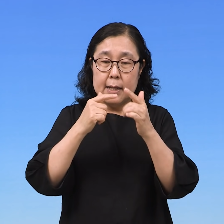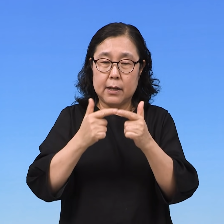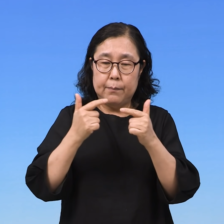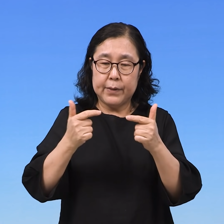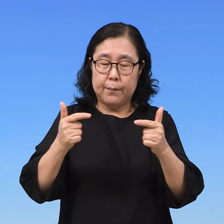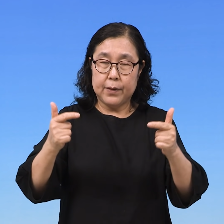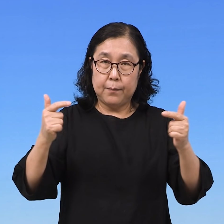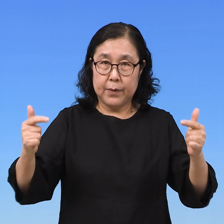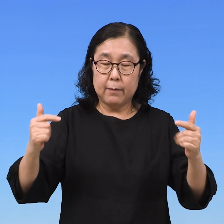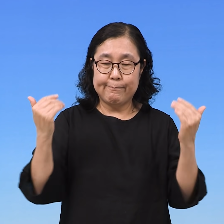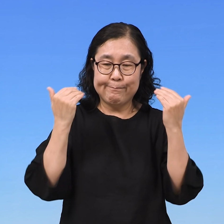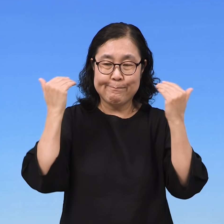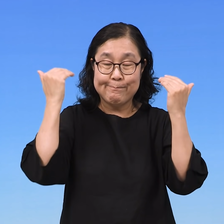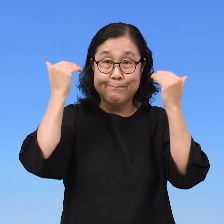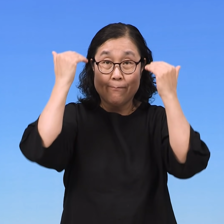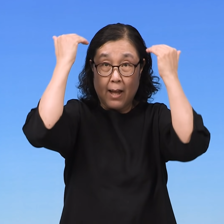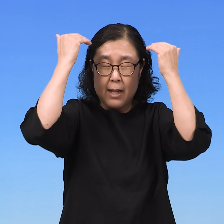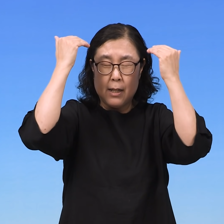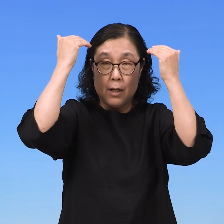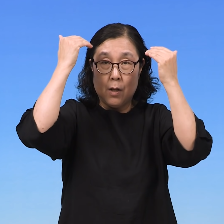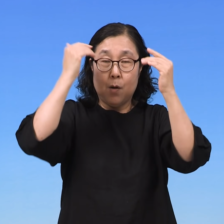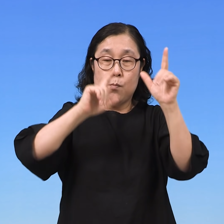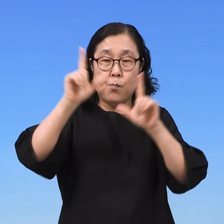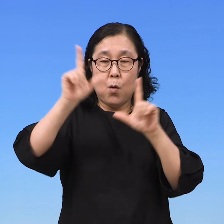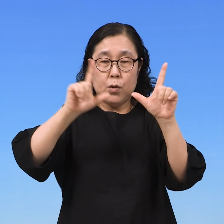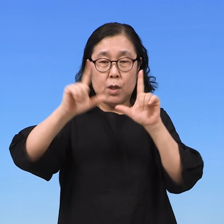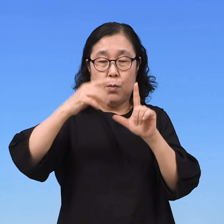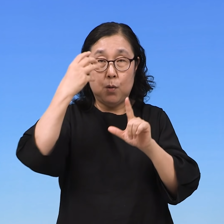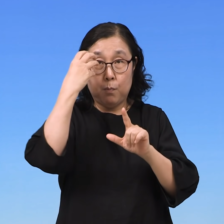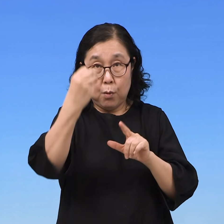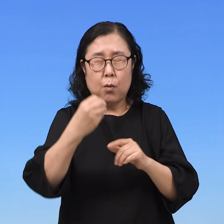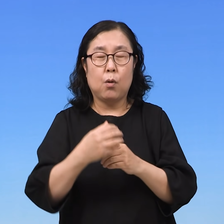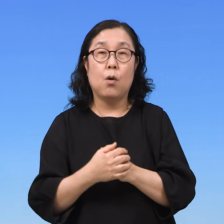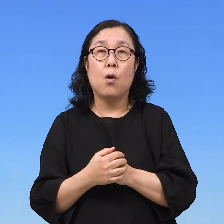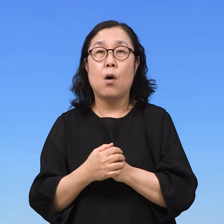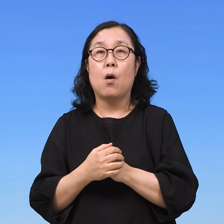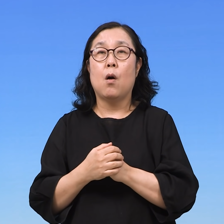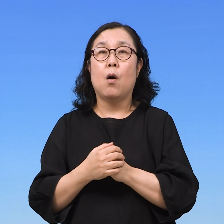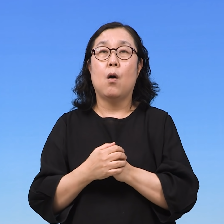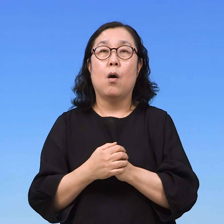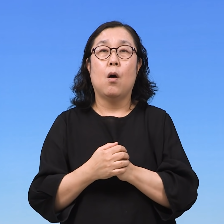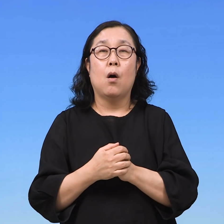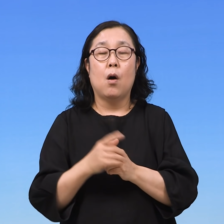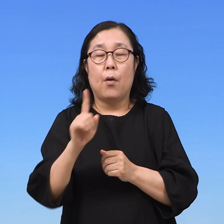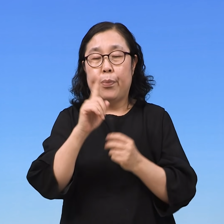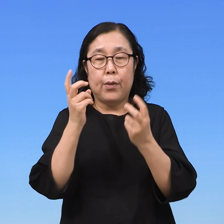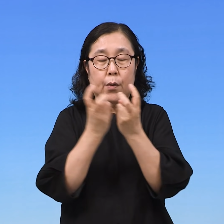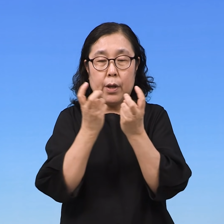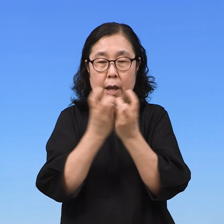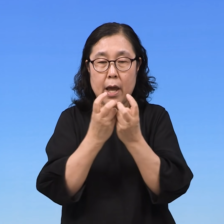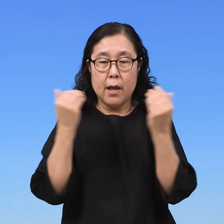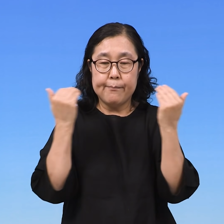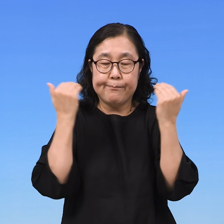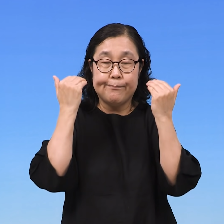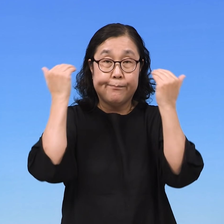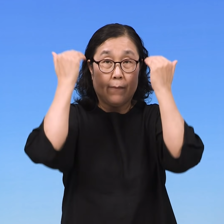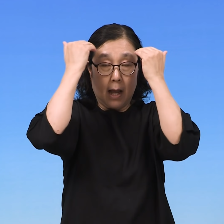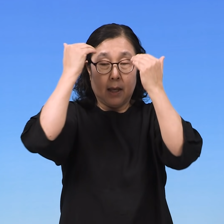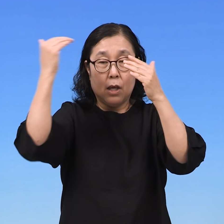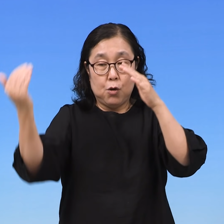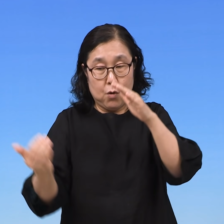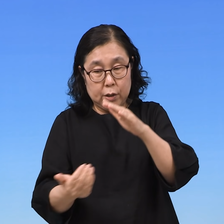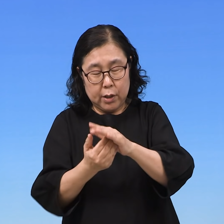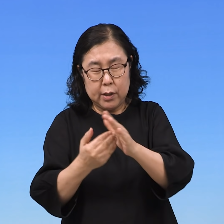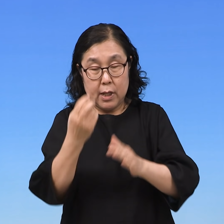성숙해져가는, 지속적으로 자라가는 아브라함의 모습을 보면서 어떤 부분에서 성장과 성숙이 이루어졌는가,